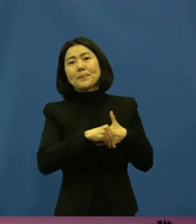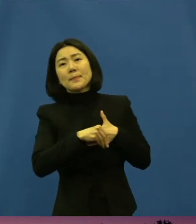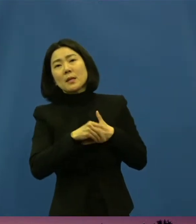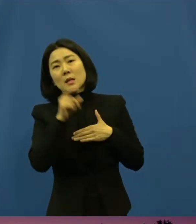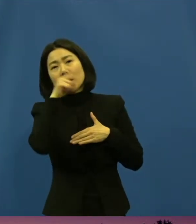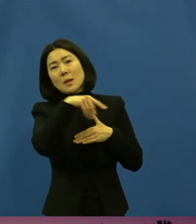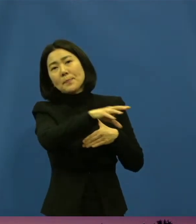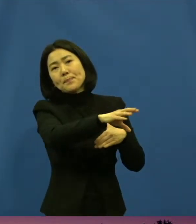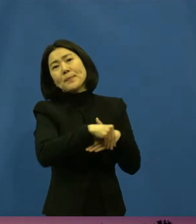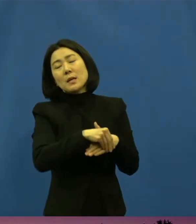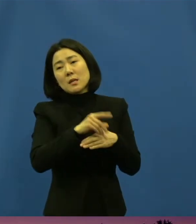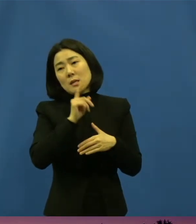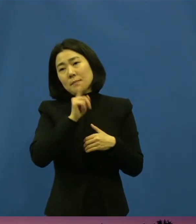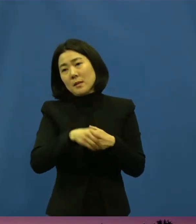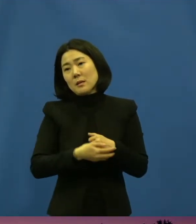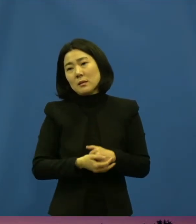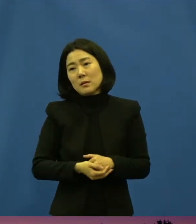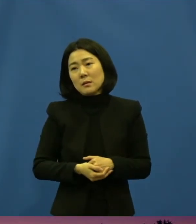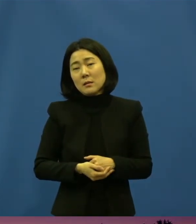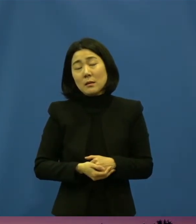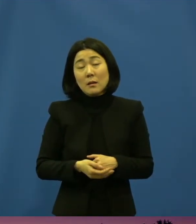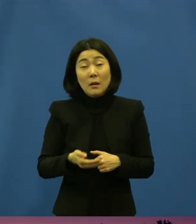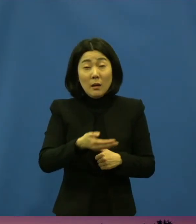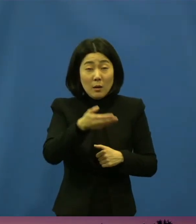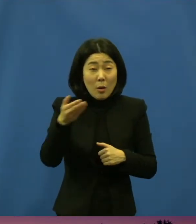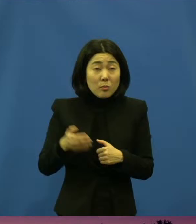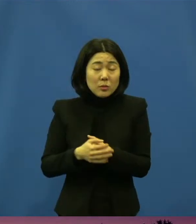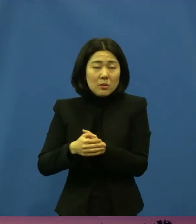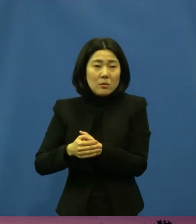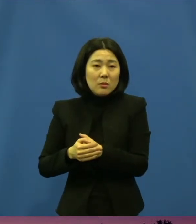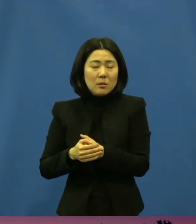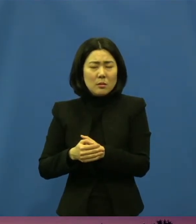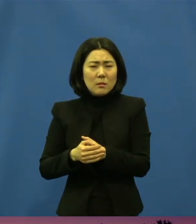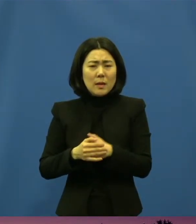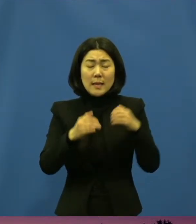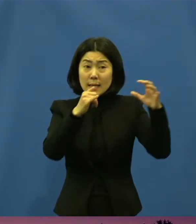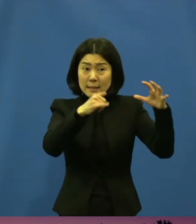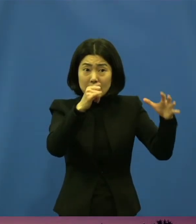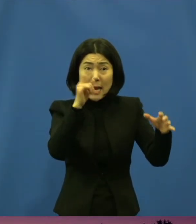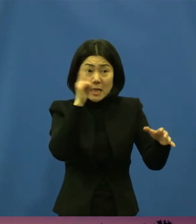그러면 오염되어 있다는 말이 뭘까요? 그런 것들을 바라볼 때, 그런 걸 볼 때,